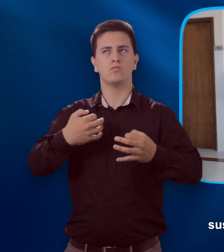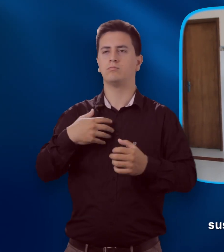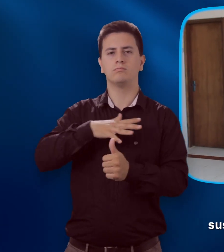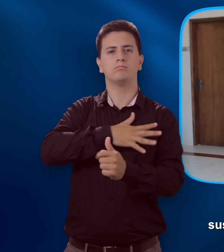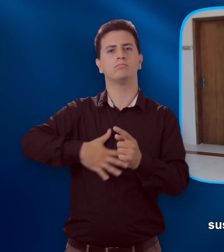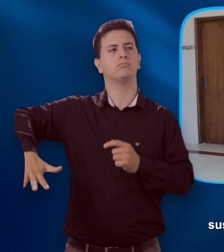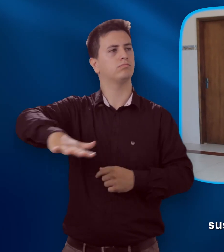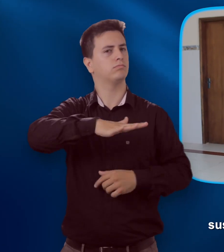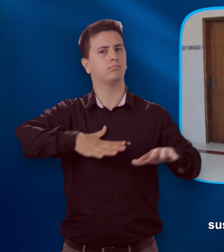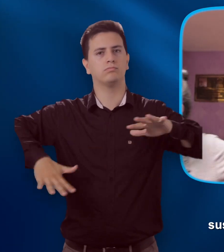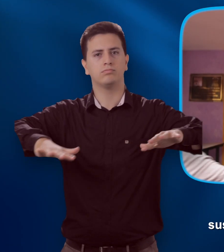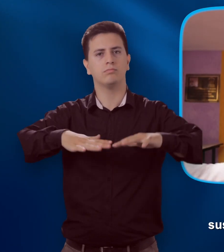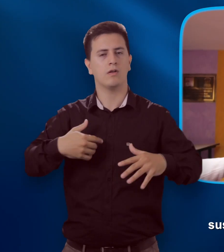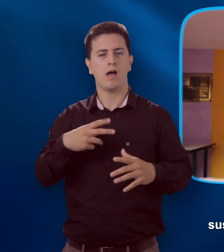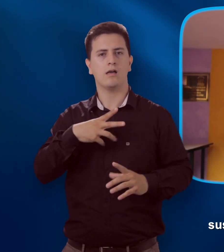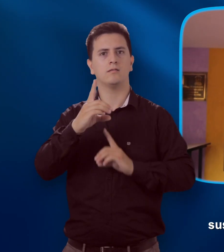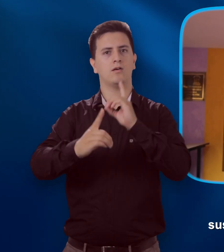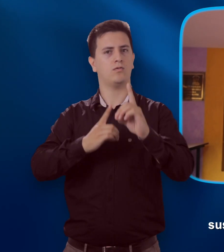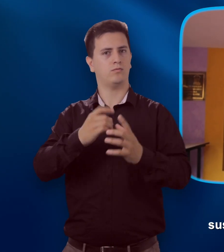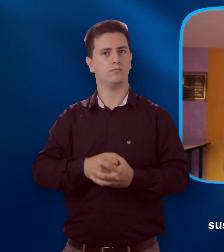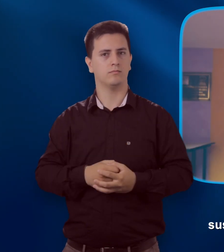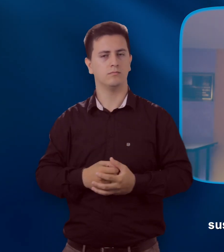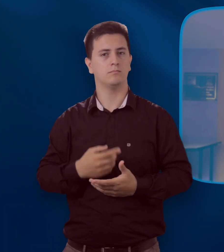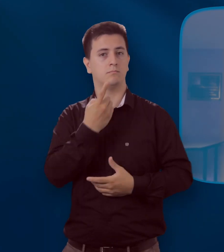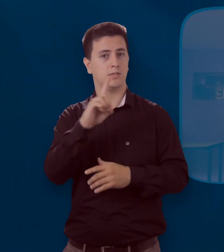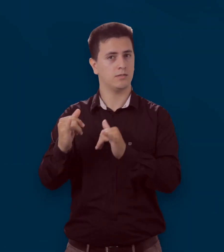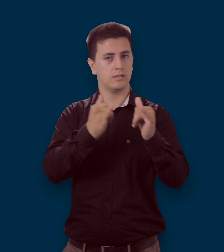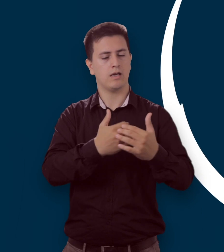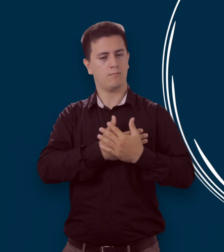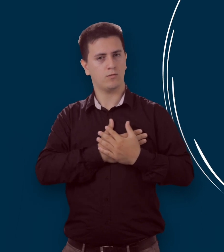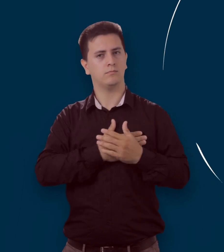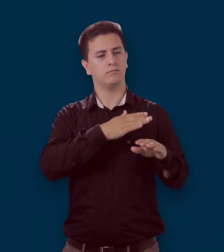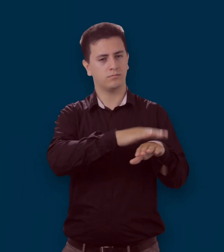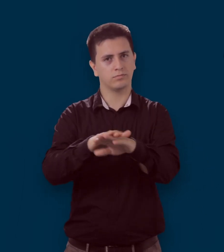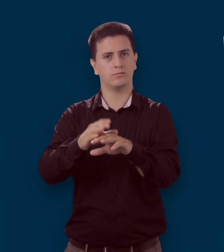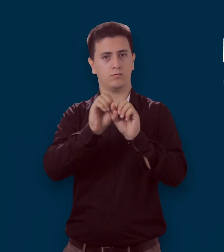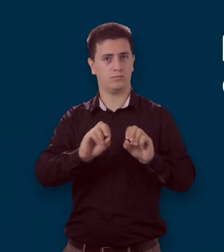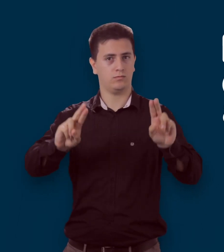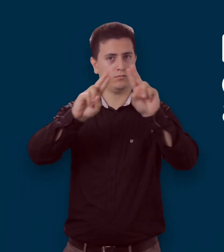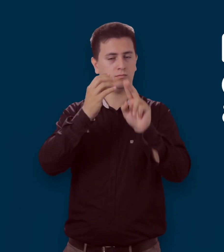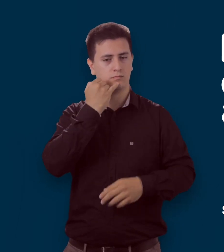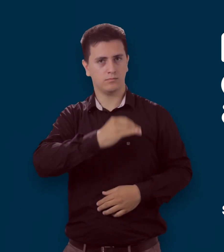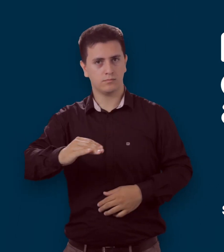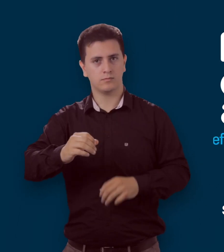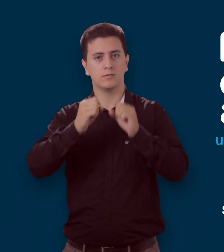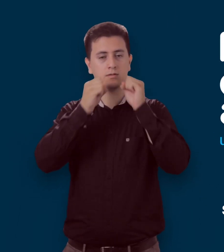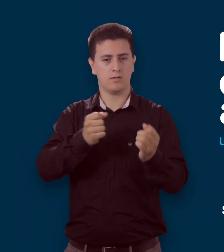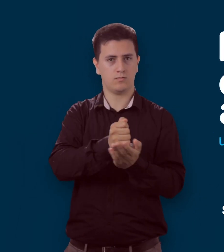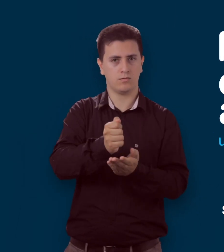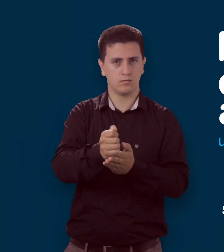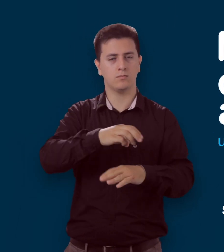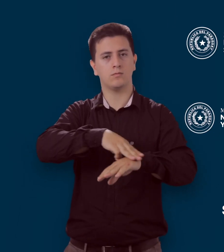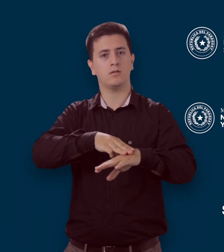que le permita desarrollar sus habilidades y su autoestima. Mil días de amor es un mensaje de UNICEF, Secretaría de